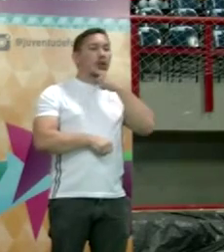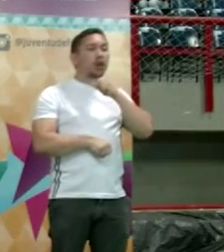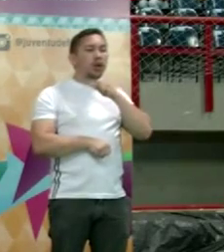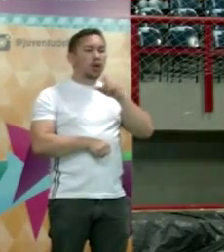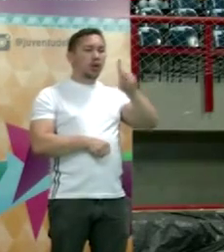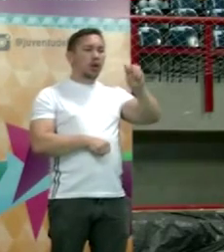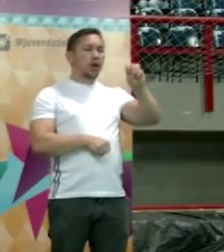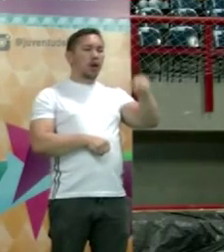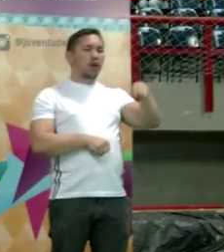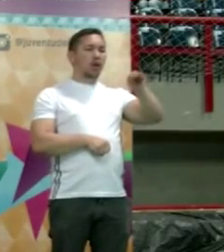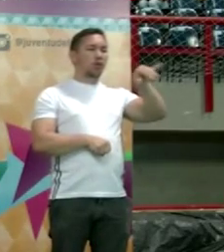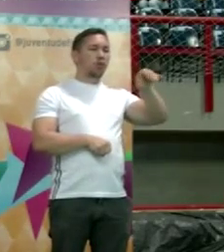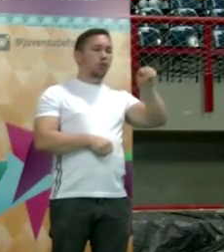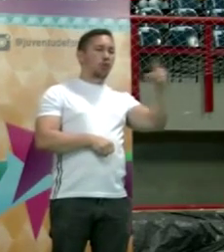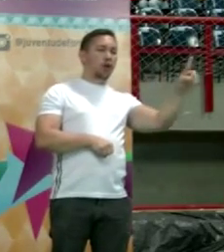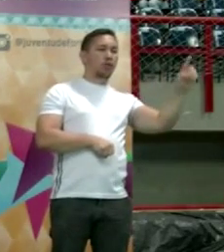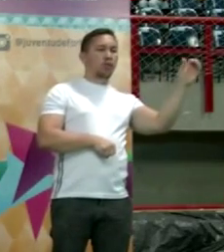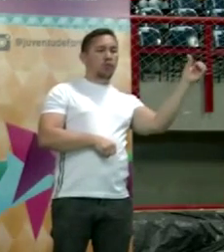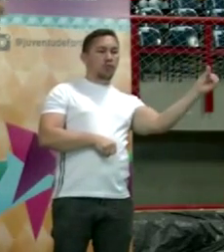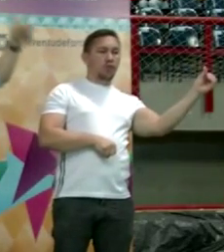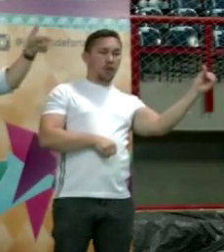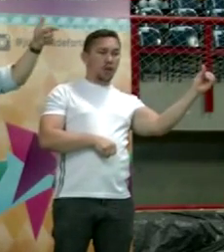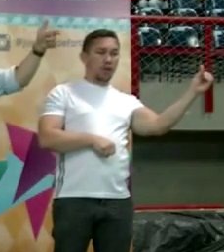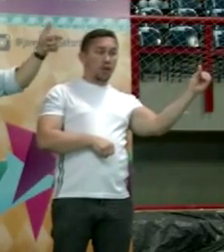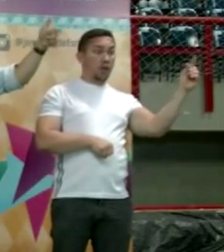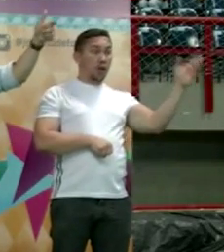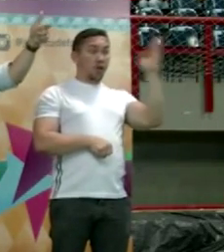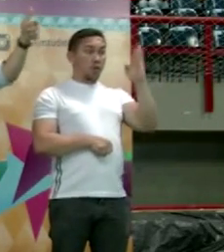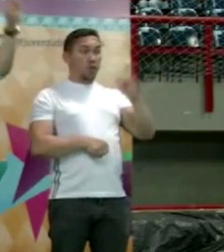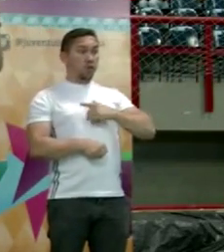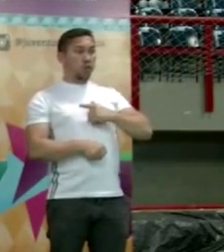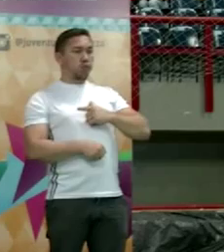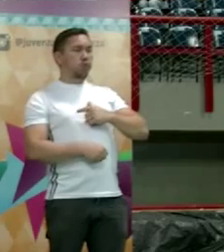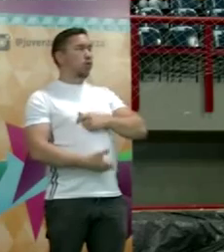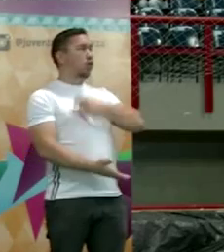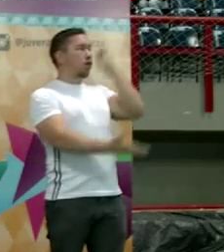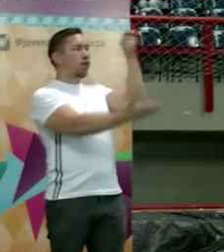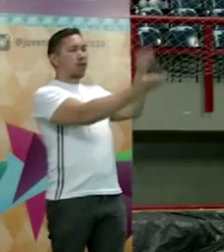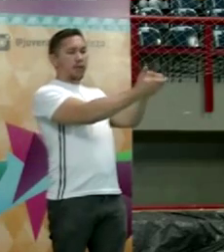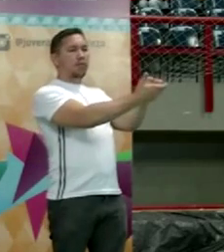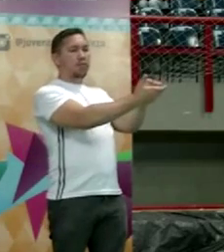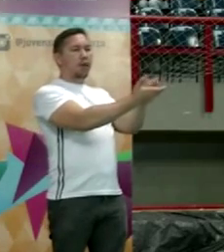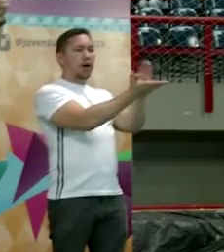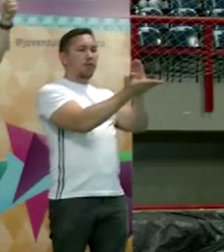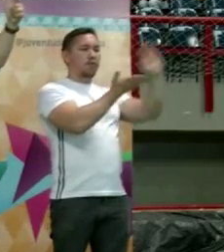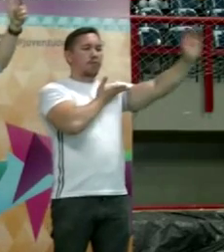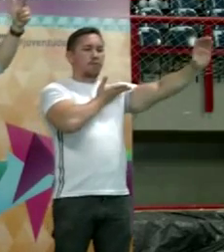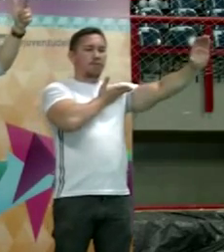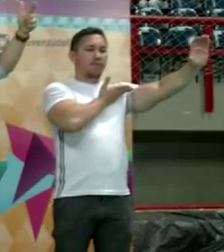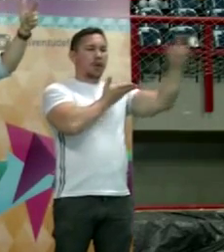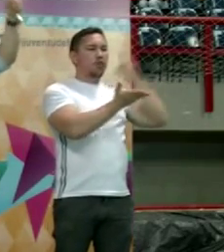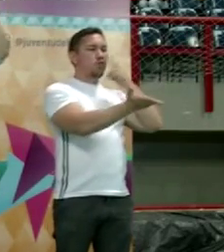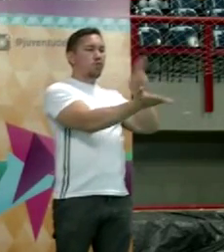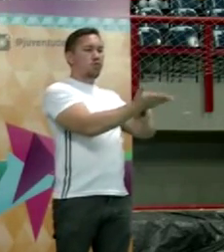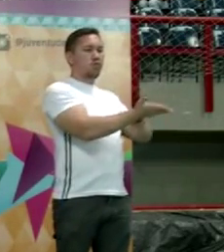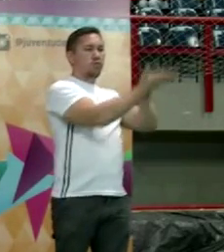João VI e que o Brasil pagasse uma indenização.